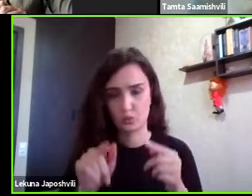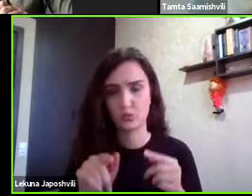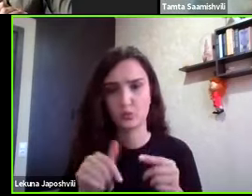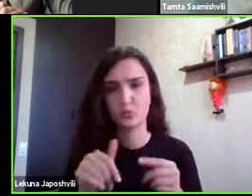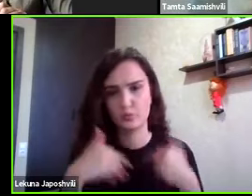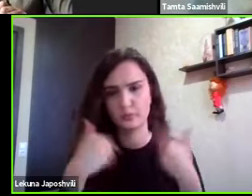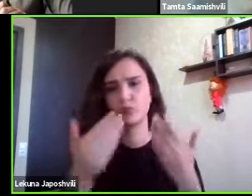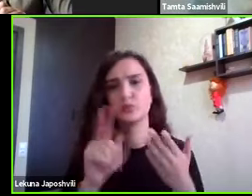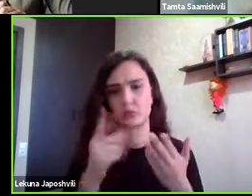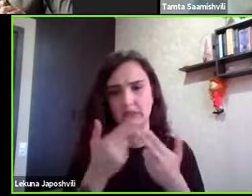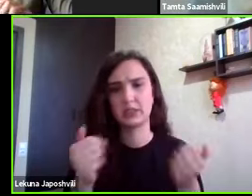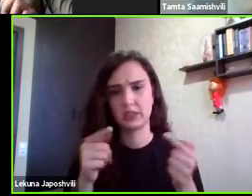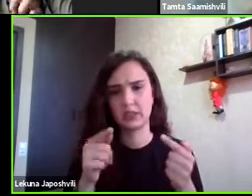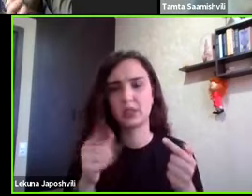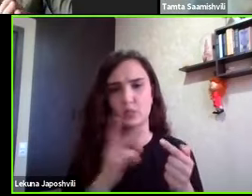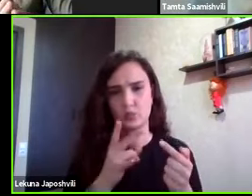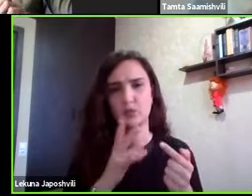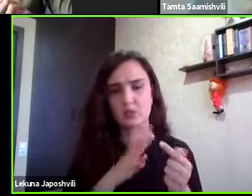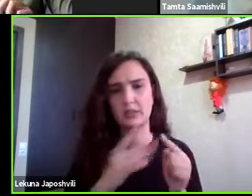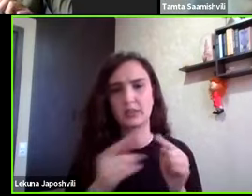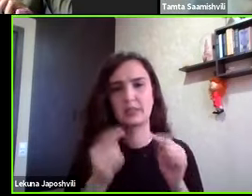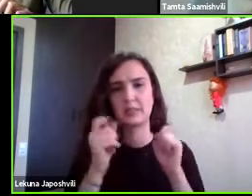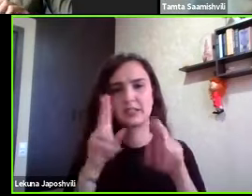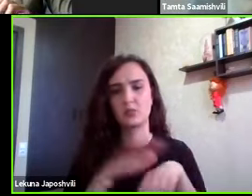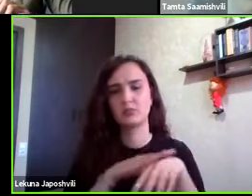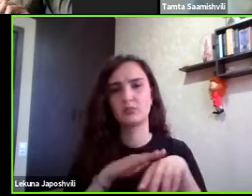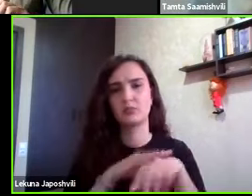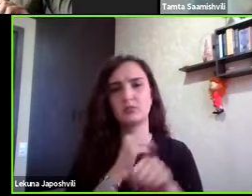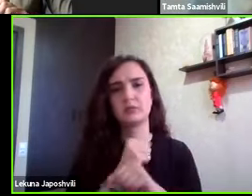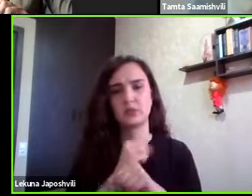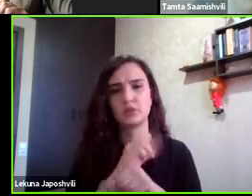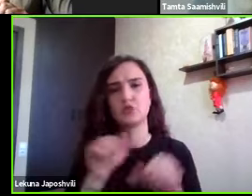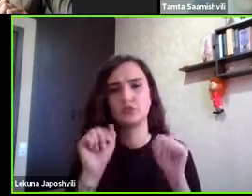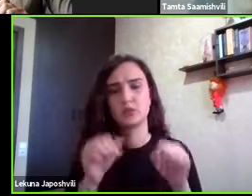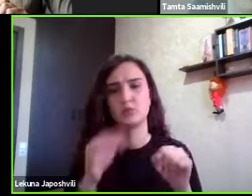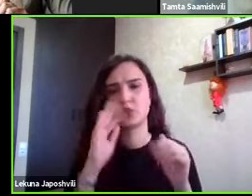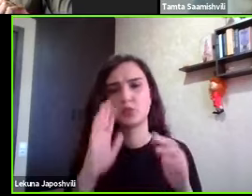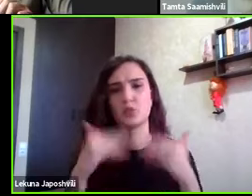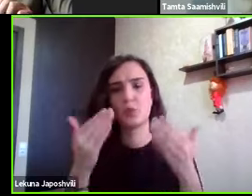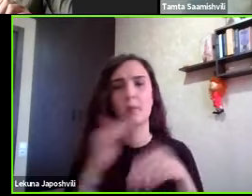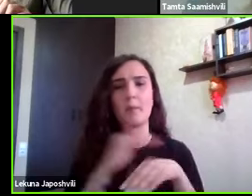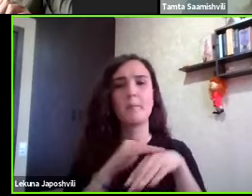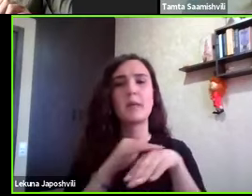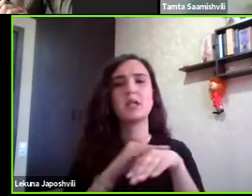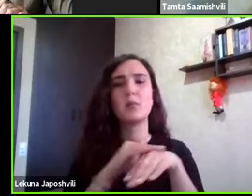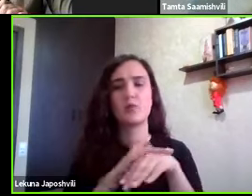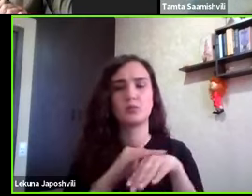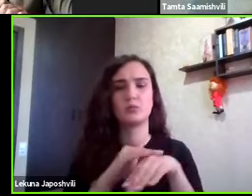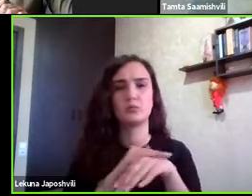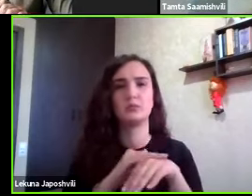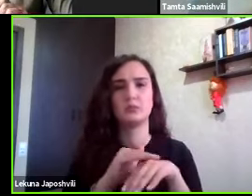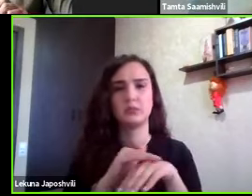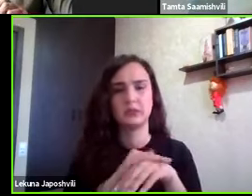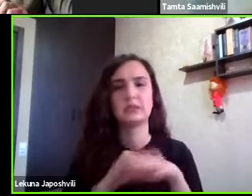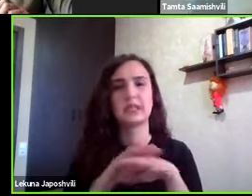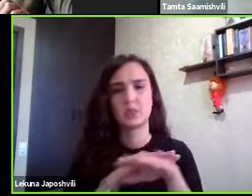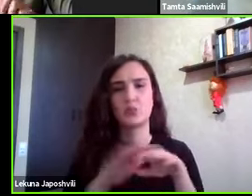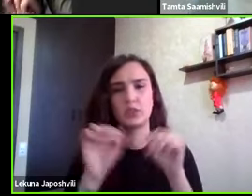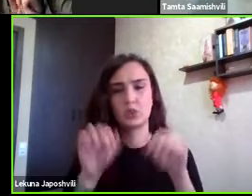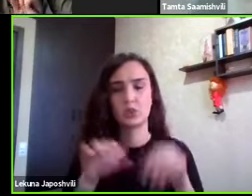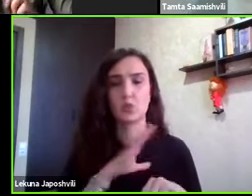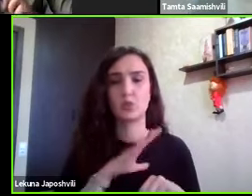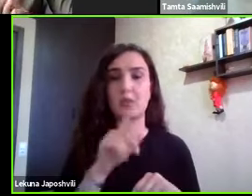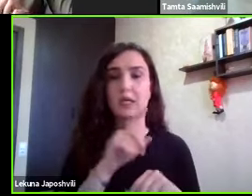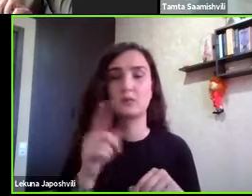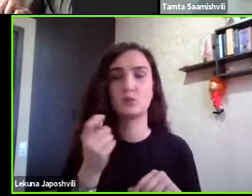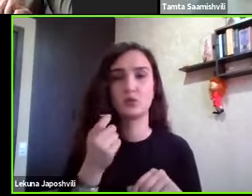ვურჩევდით, რომ დიახ, წავუსვას ანტისეპტიკით დამუშავოს და შეიძლება შემდგომ ეს მალამო წასმული იქნეს, მაგრამ